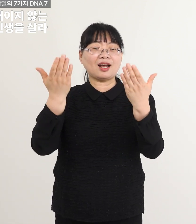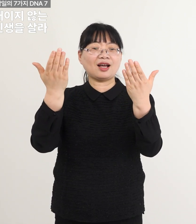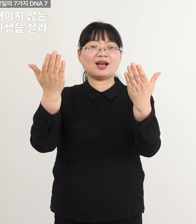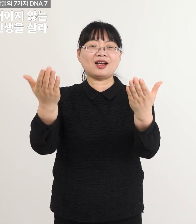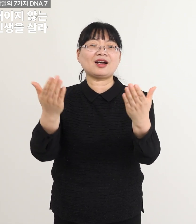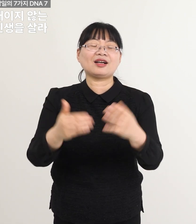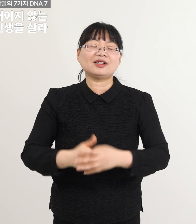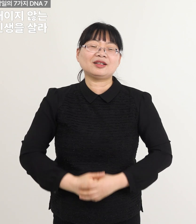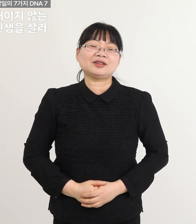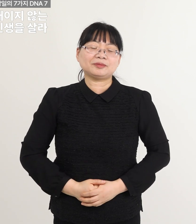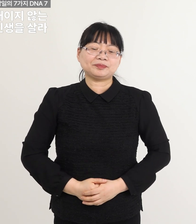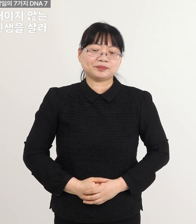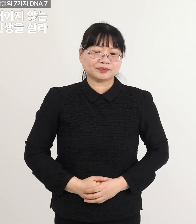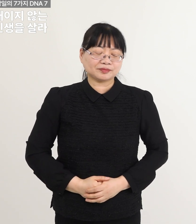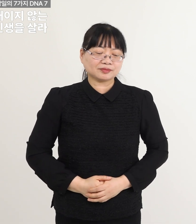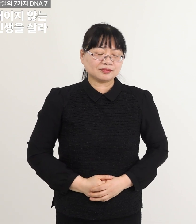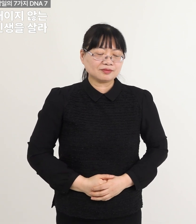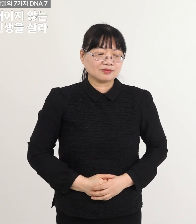사랑드립니다.